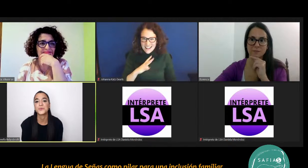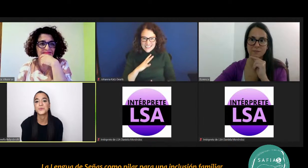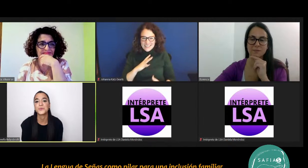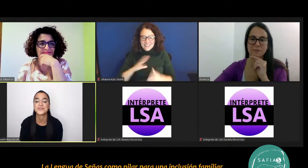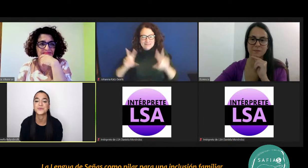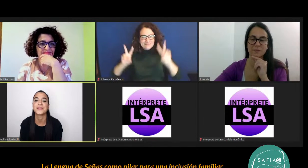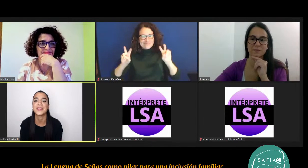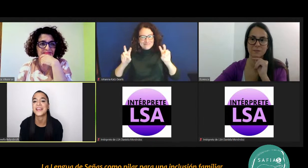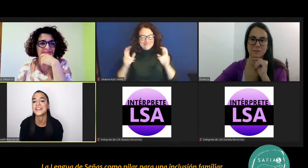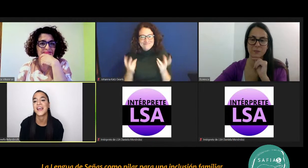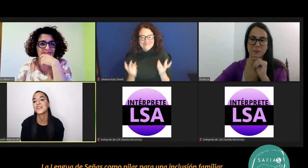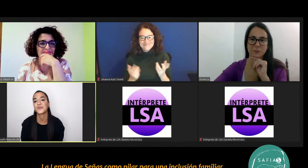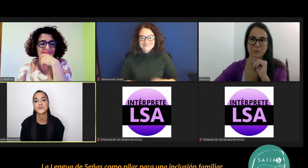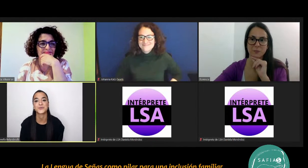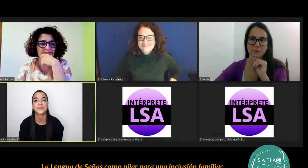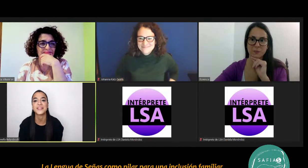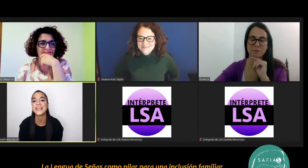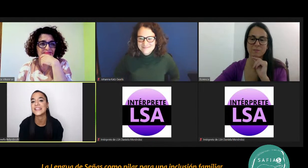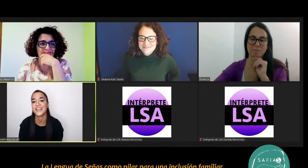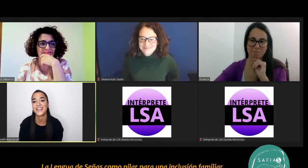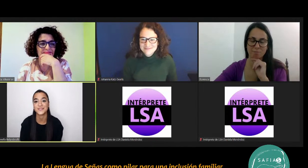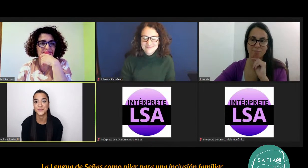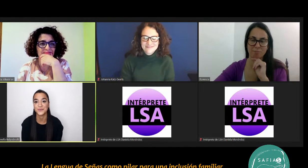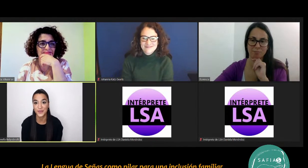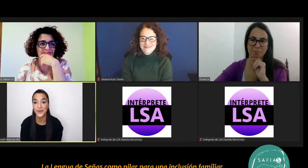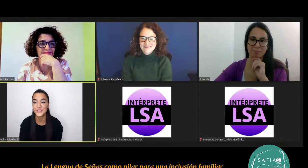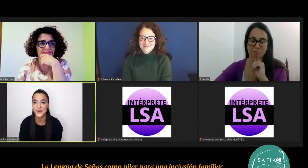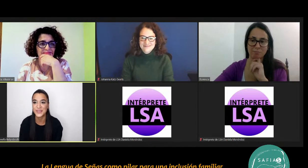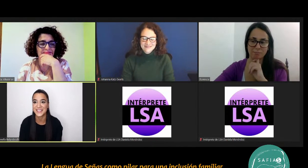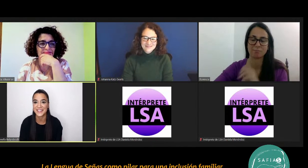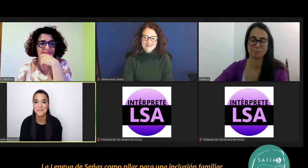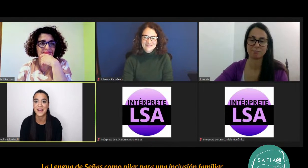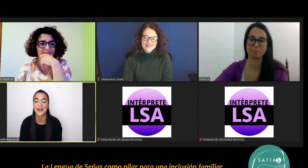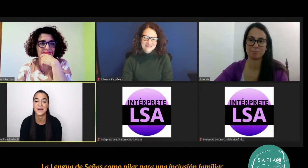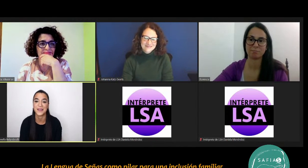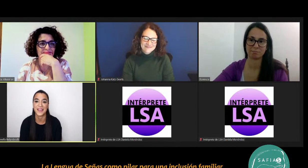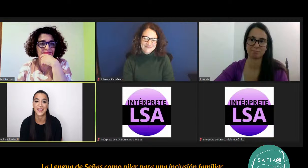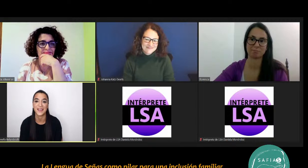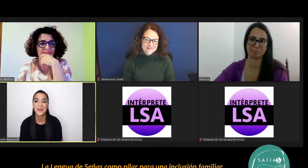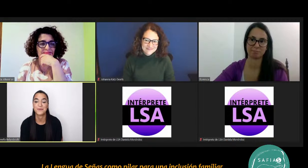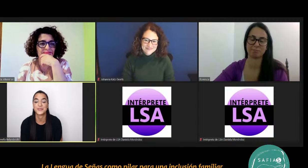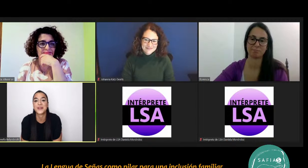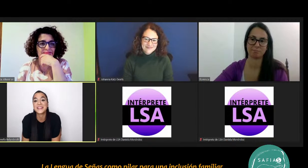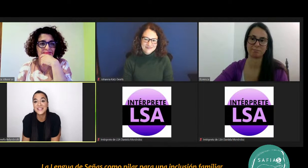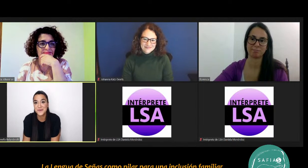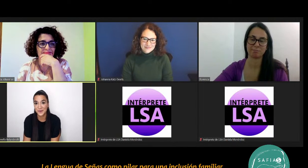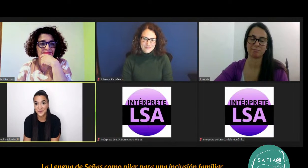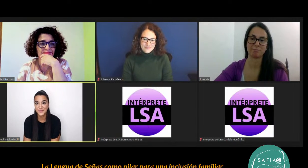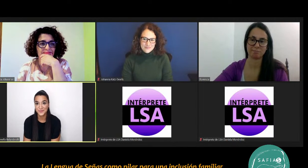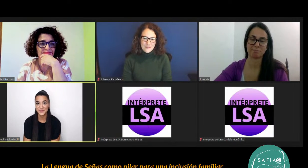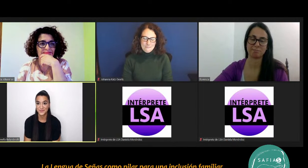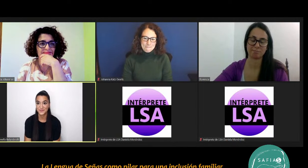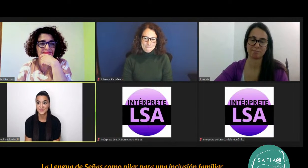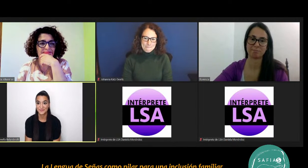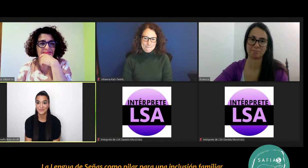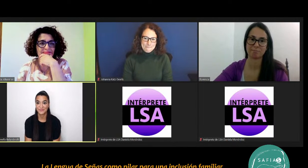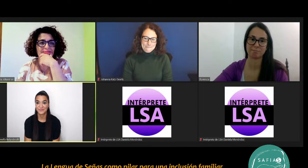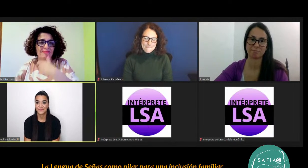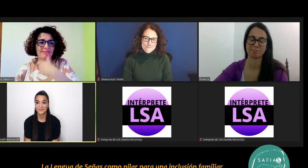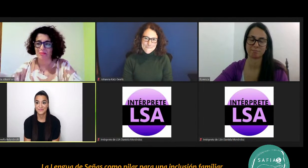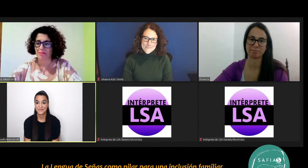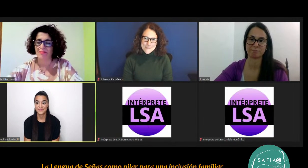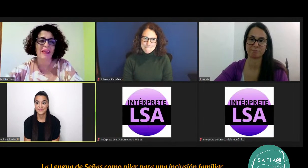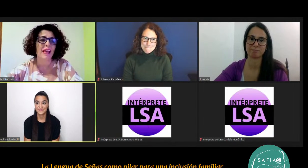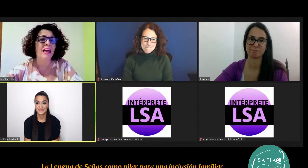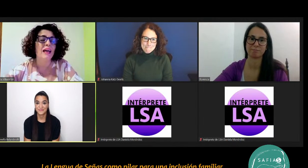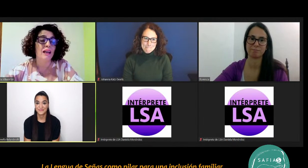Es un teatro, es un títere, ¿no? Todo ese tema peyorativo.